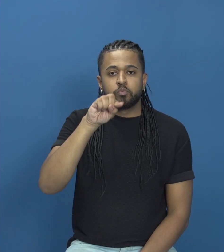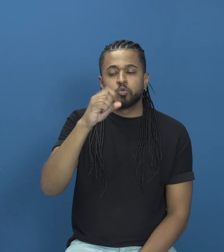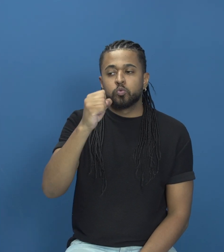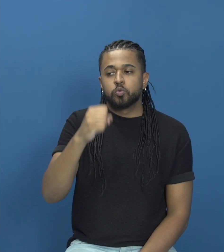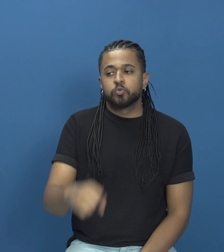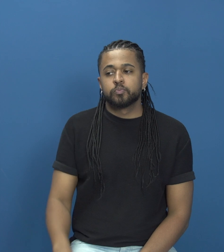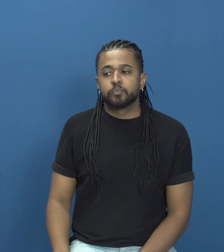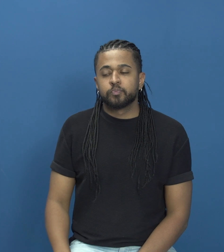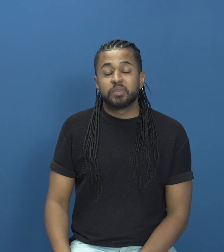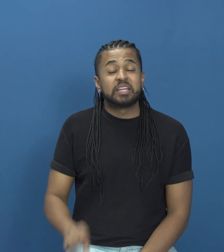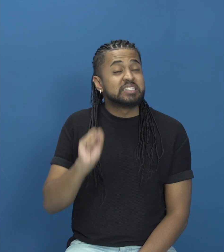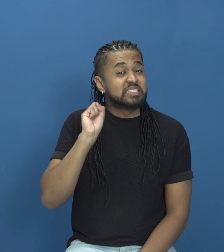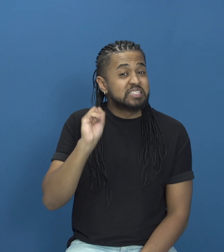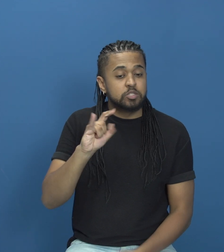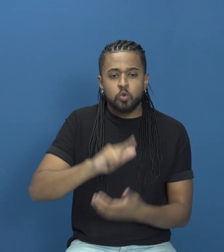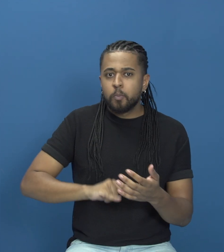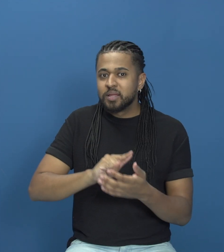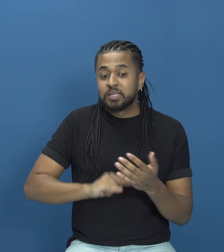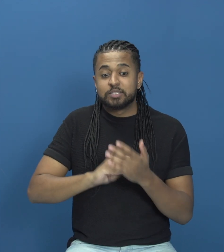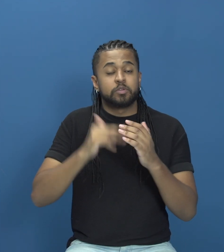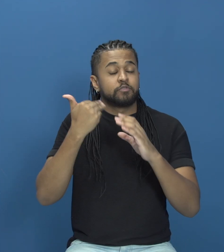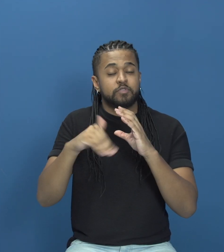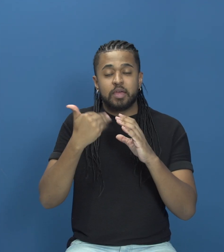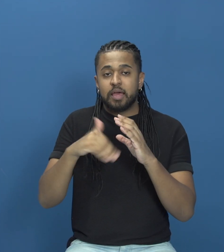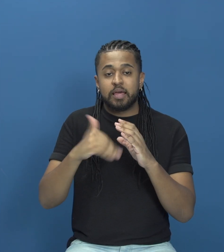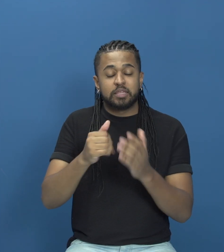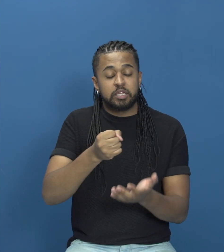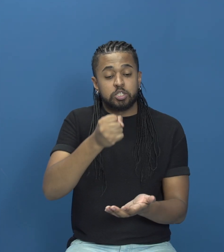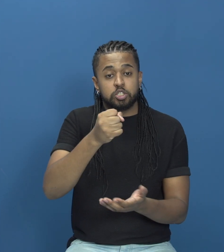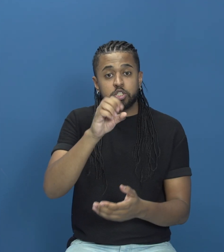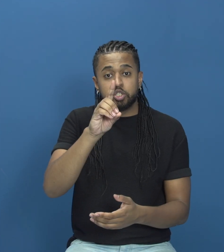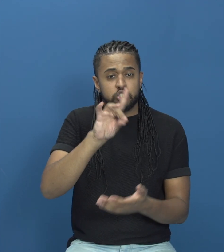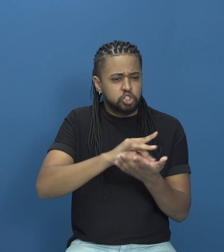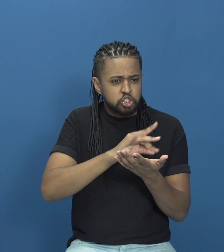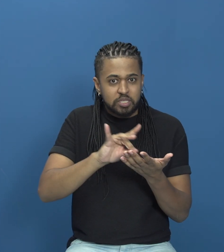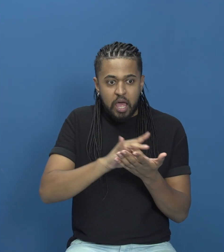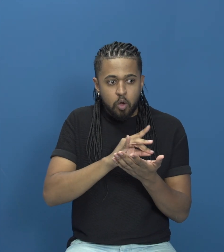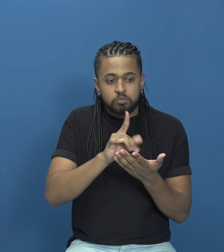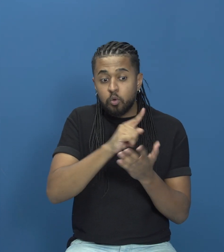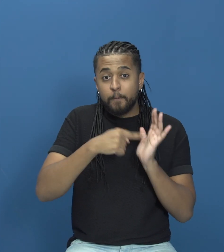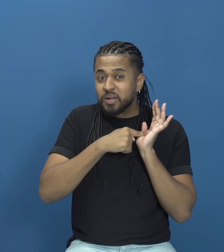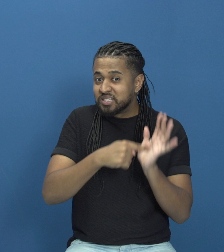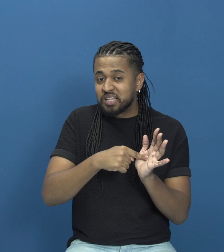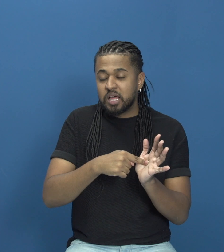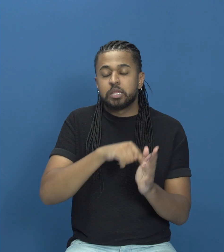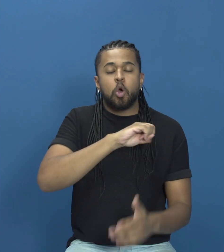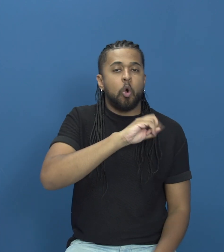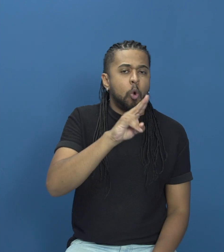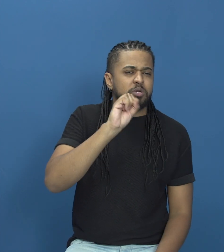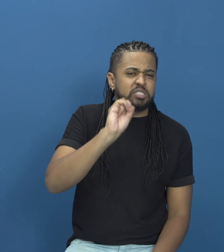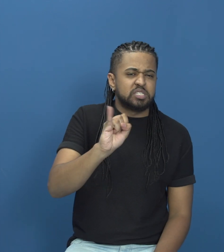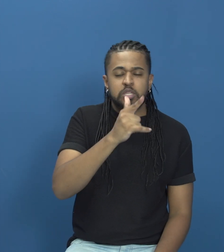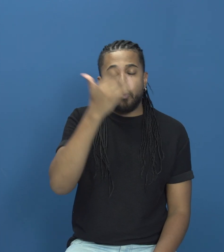9.8. Caso as documentações enviadas de forma digital não sejam apresentadas, ou caso